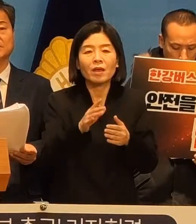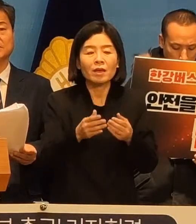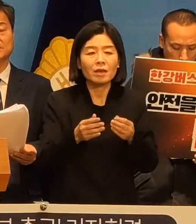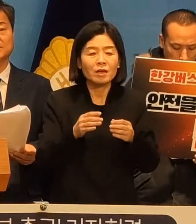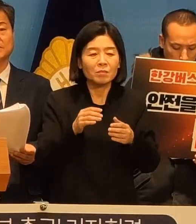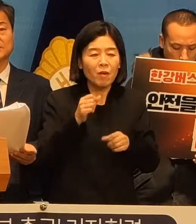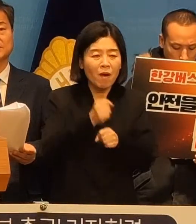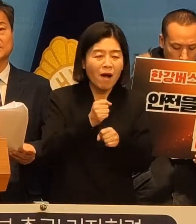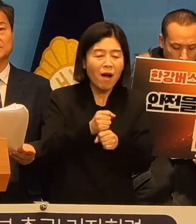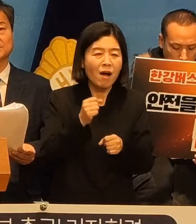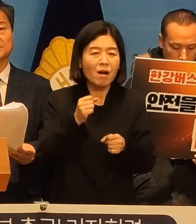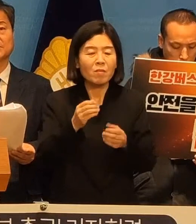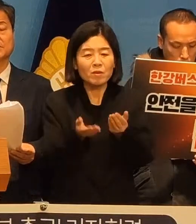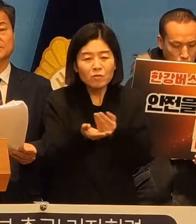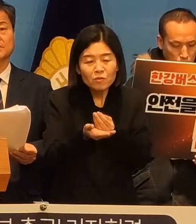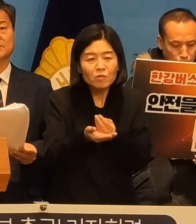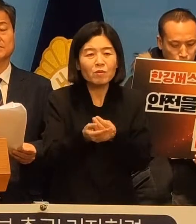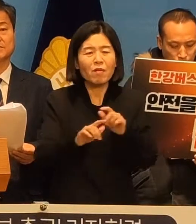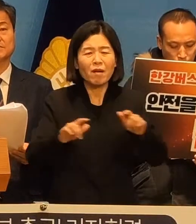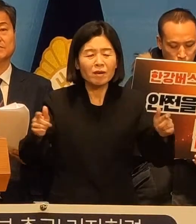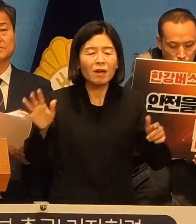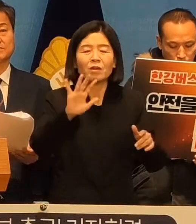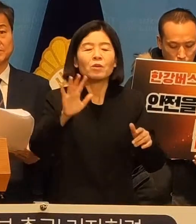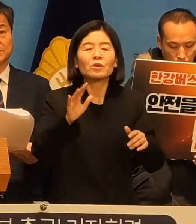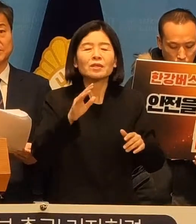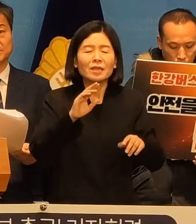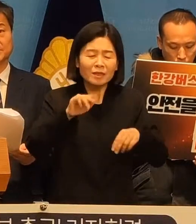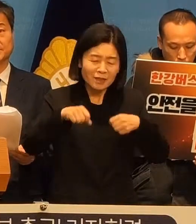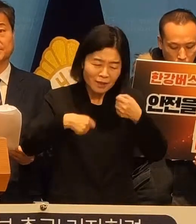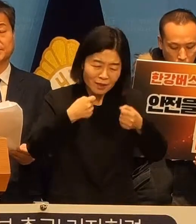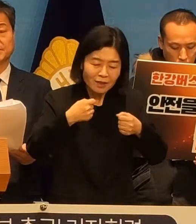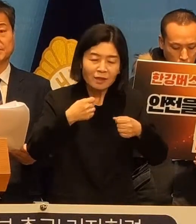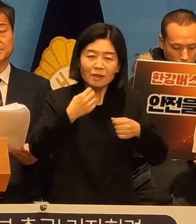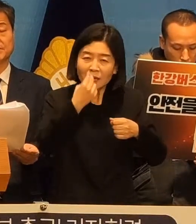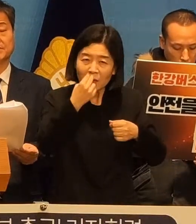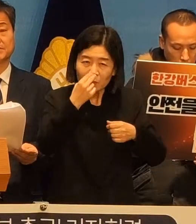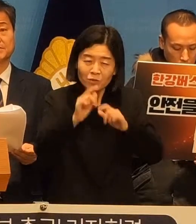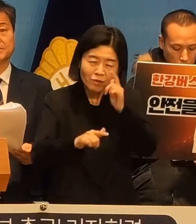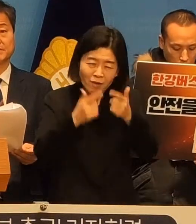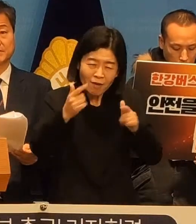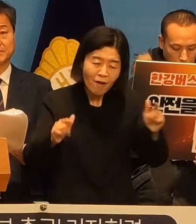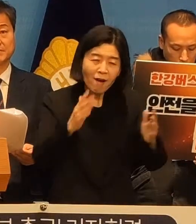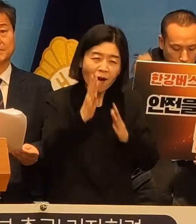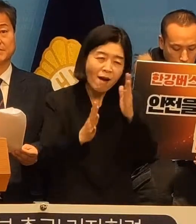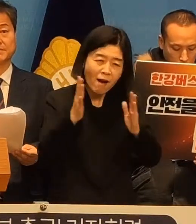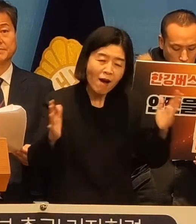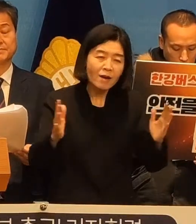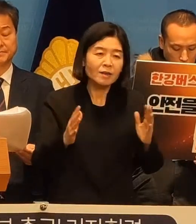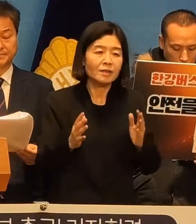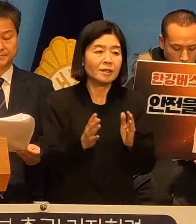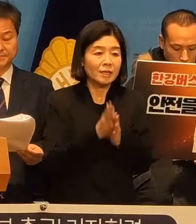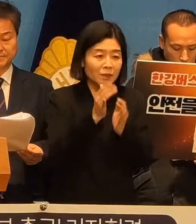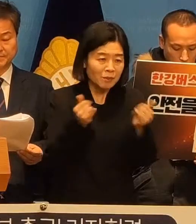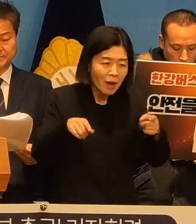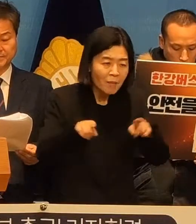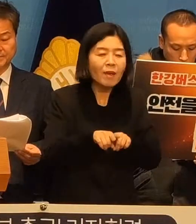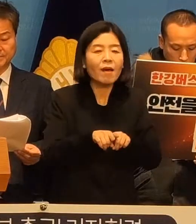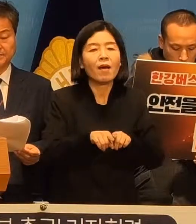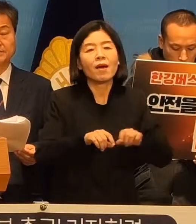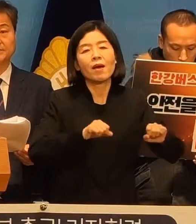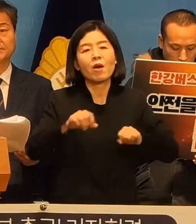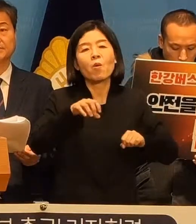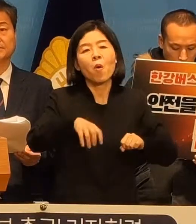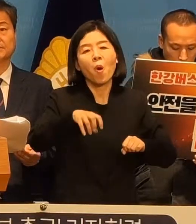아니라 다양한 생물들과 시민이 함께 숨쉬는 생명의 공간으로 회복되어야 합니다. 이를